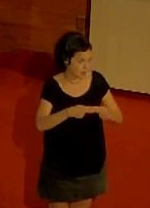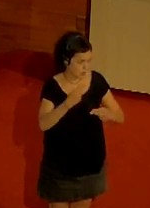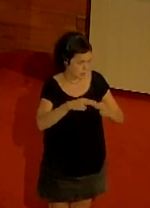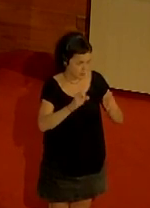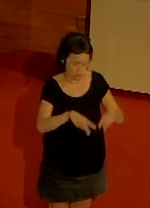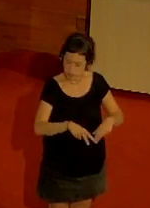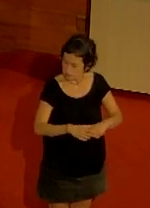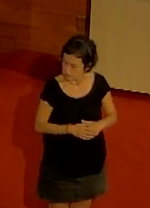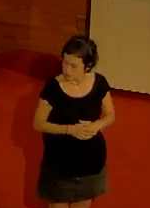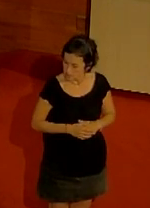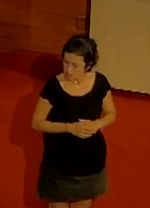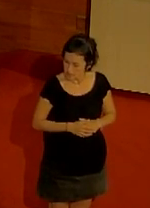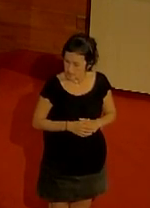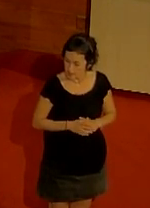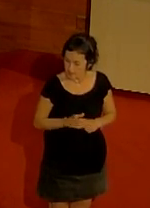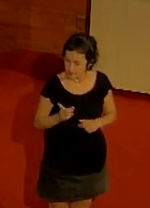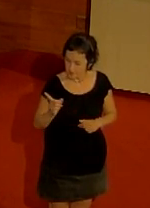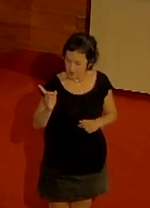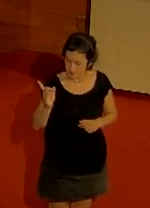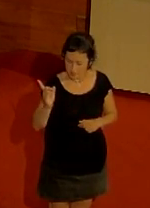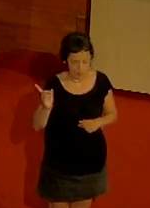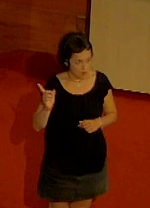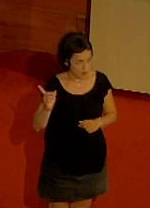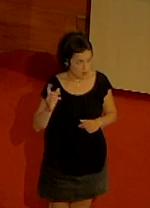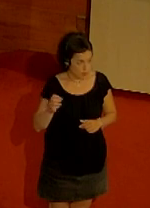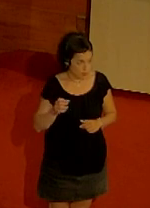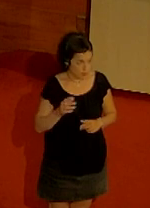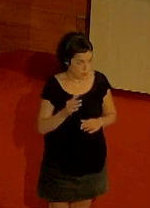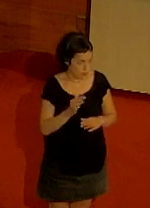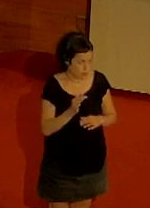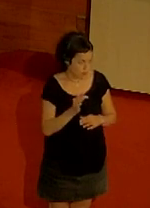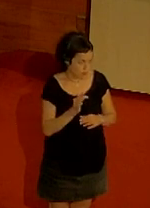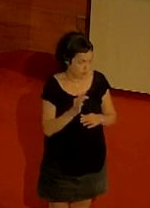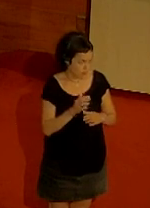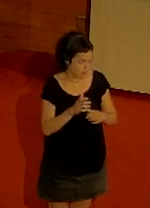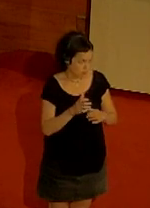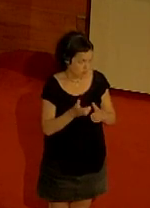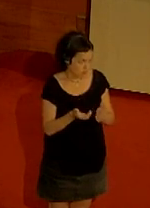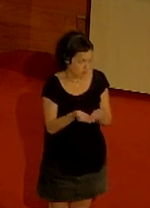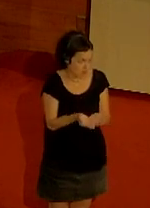Y aquí hay, bueno, están sacando un ataúd del barco.